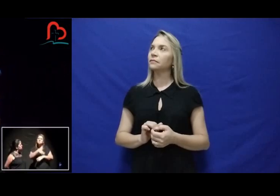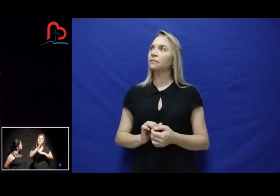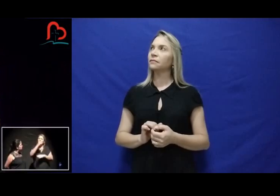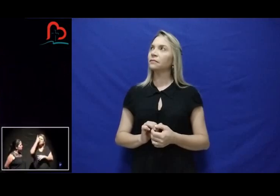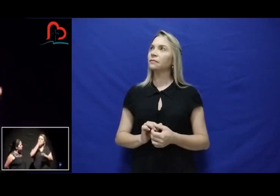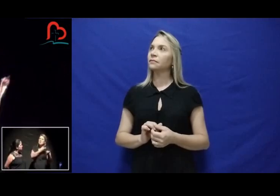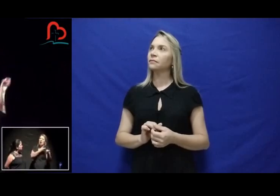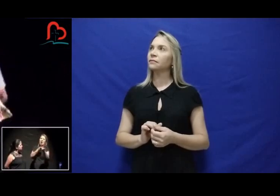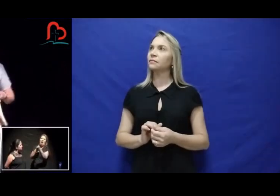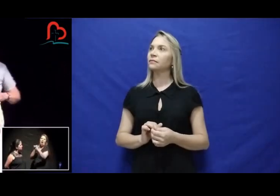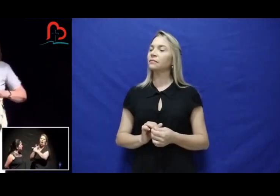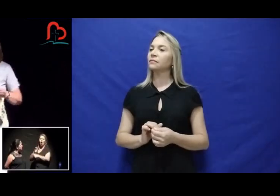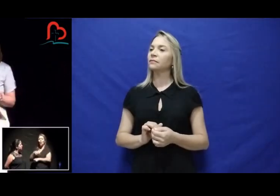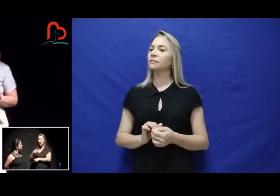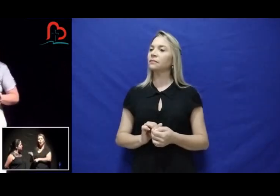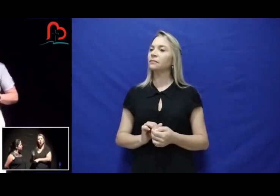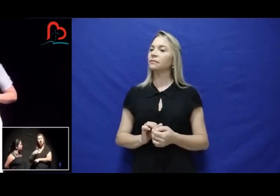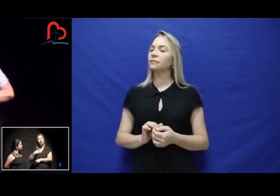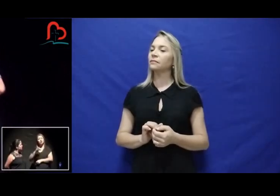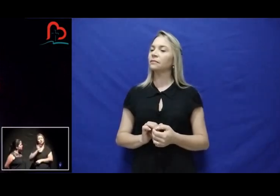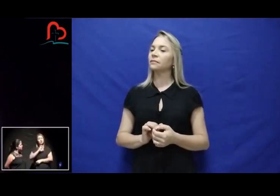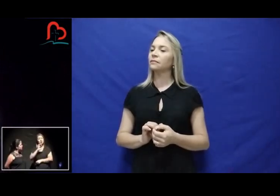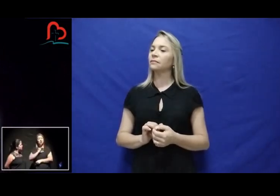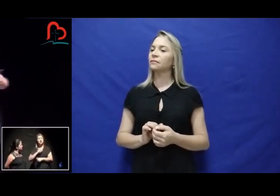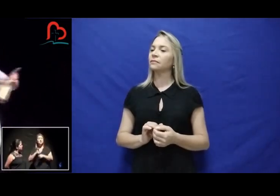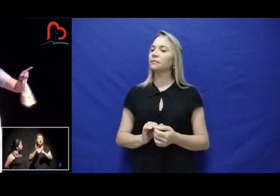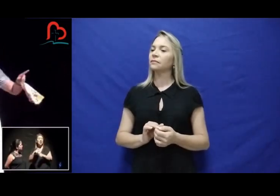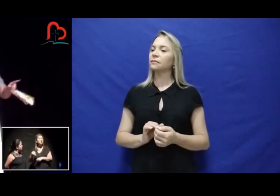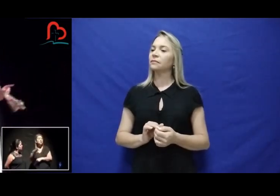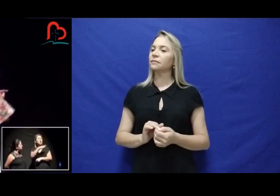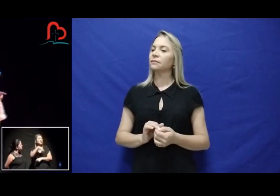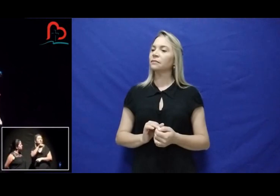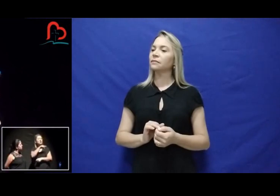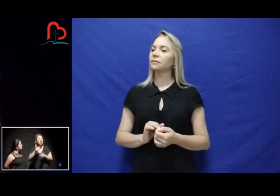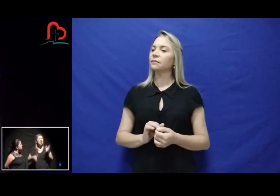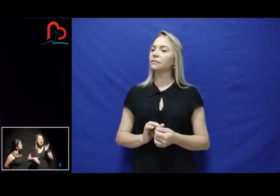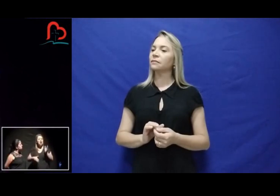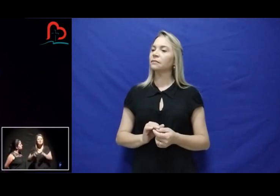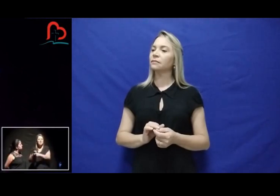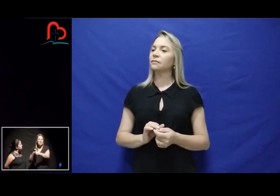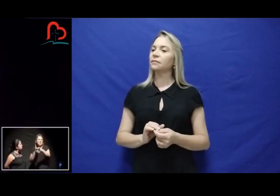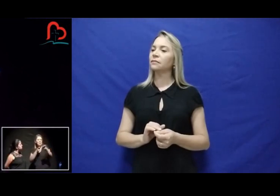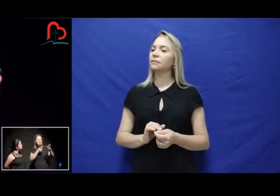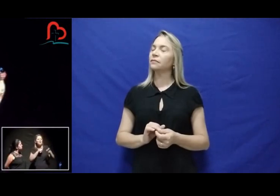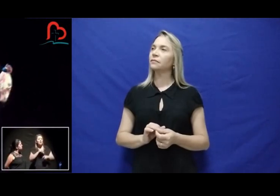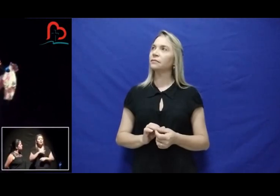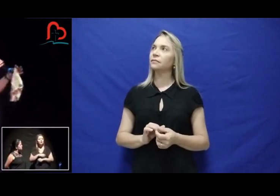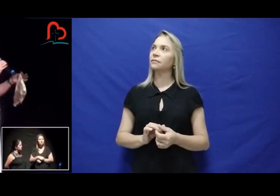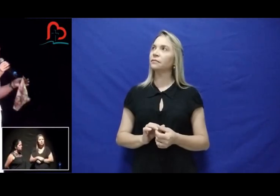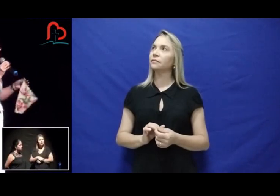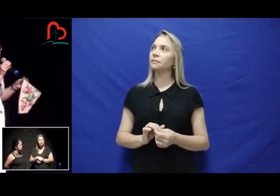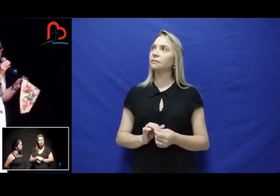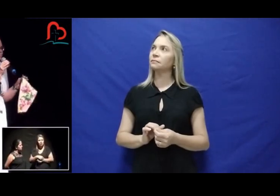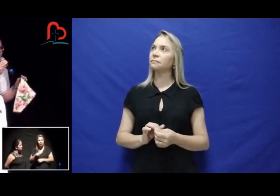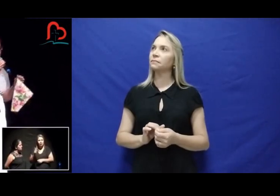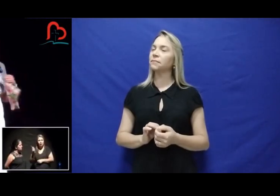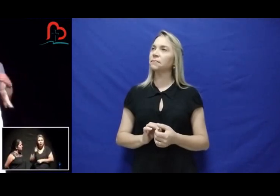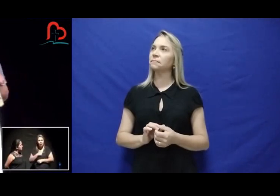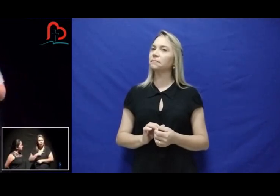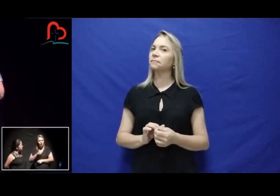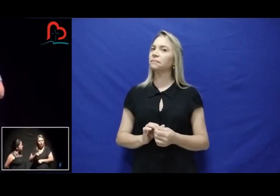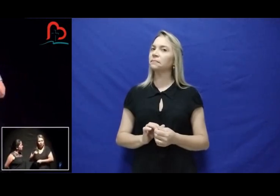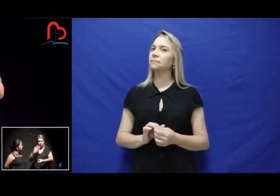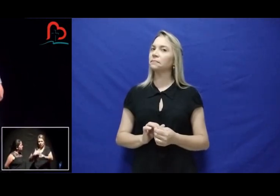gente. E o outro disse: eu vou ser policial e vou matar todos vocês que são das gangues. E eram só assim, coisas horríveis.